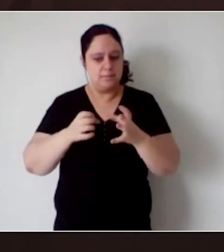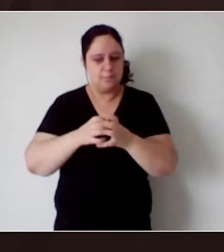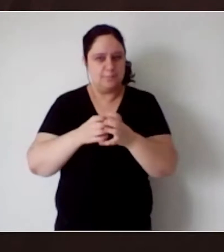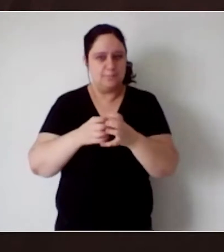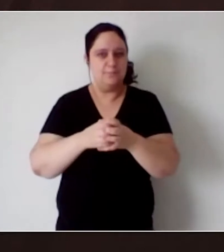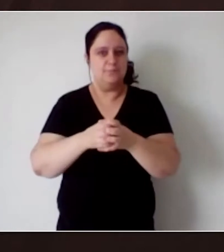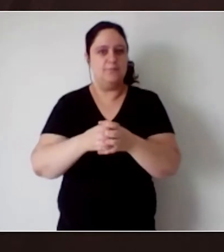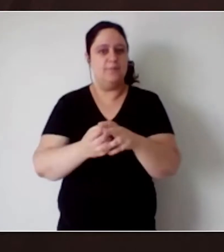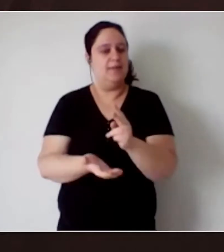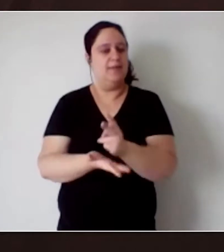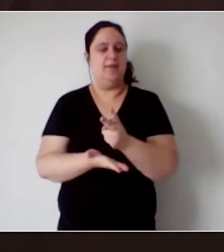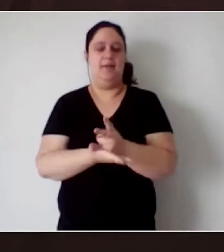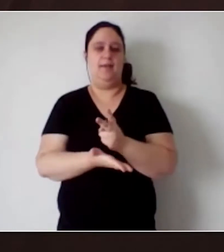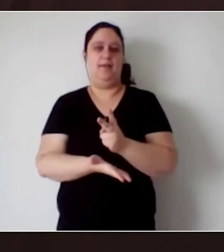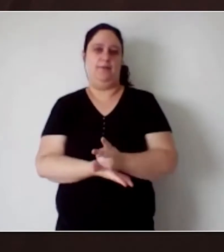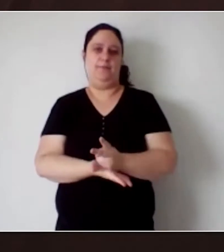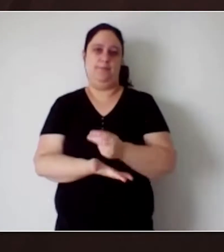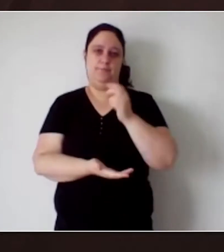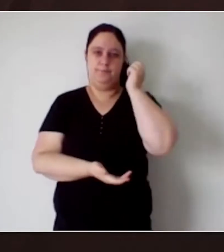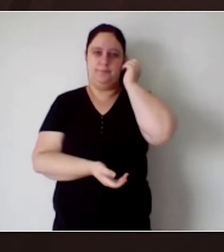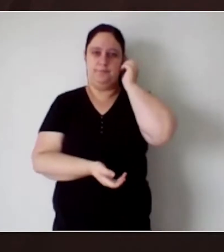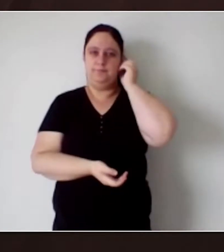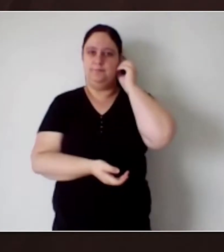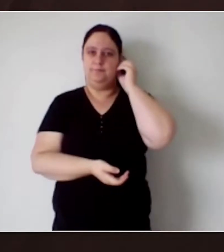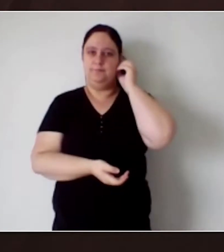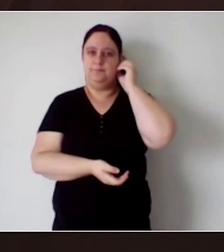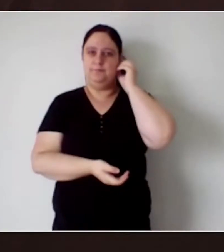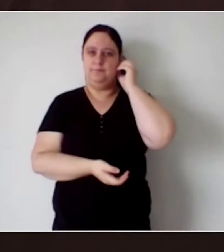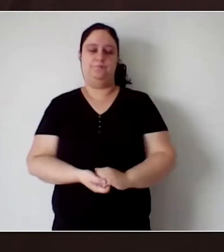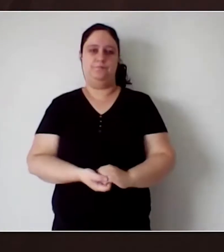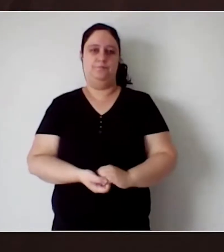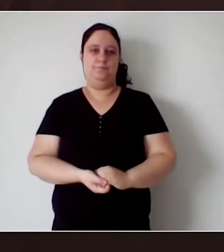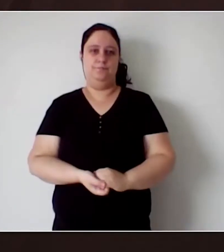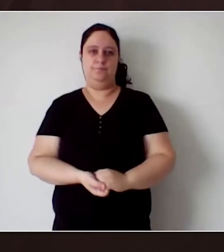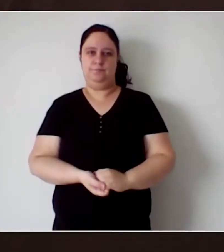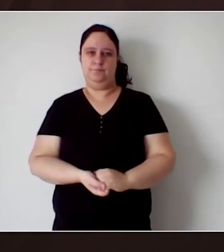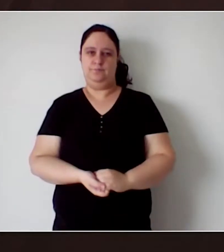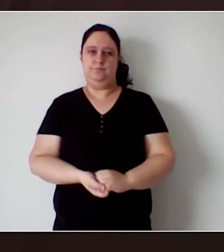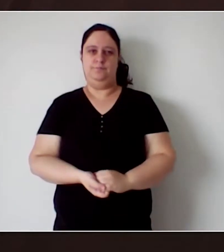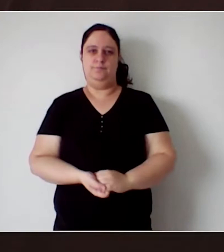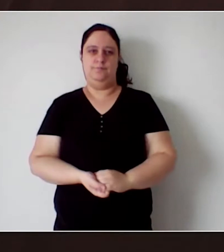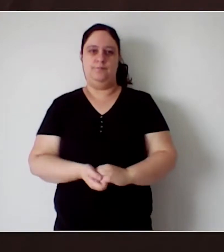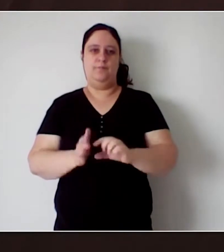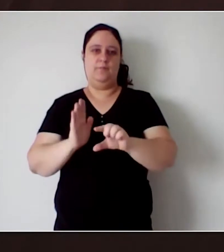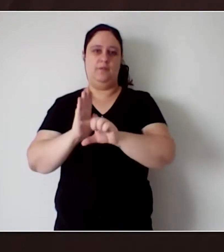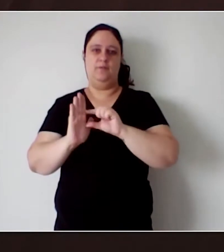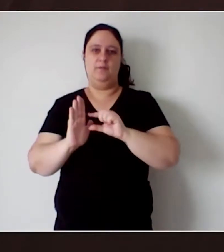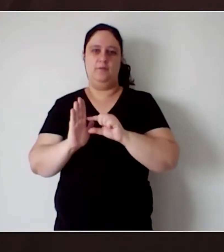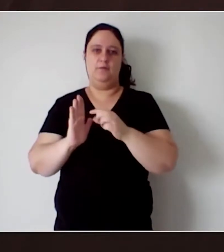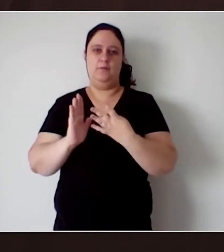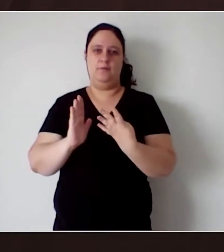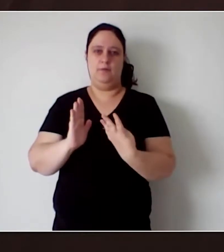eles logo estavam juntos, vivendo juntos. Versículo 46.